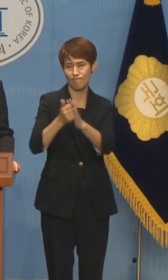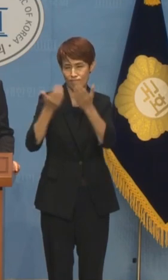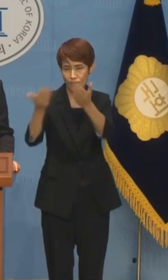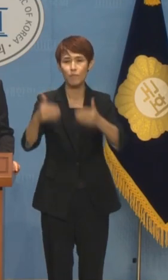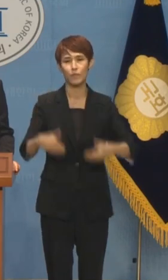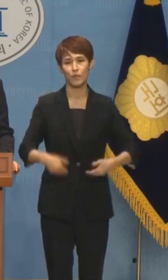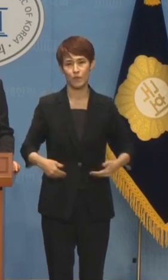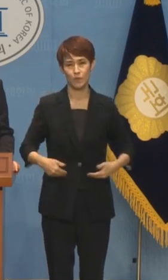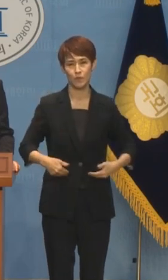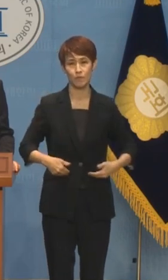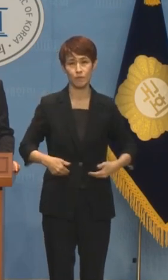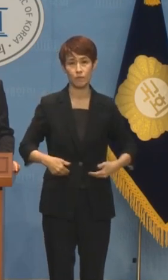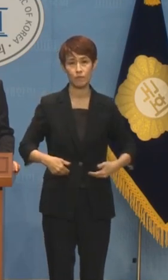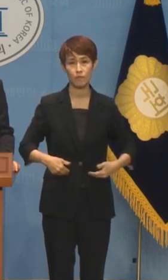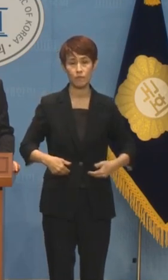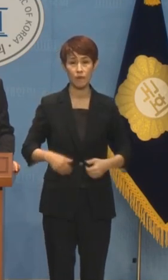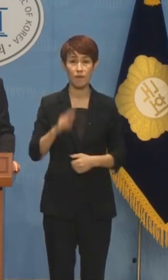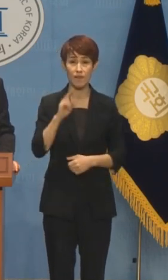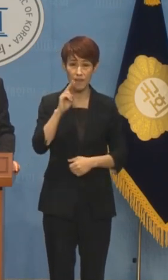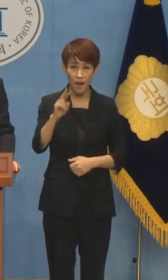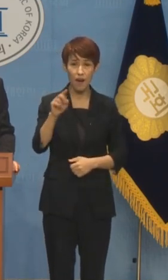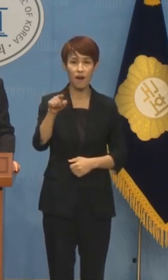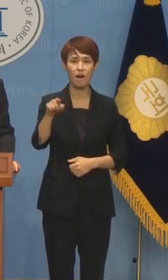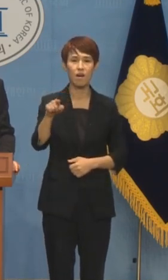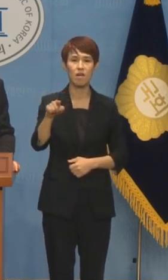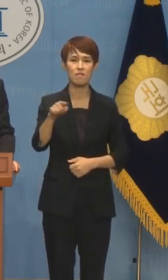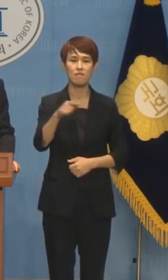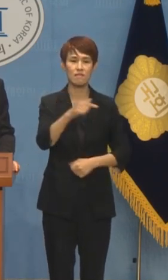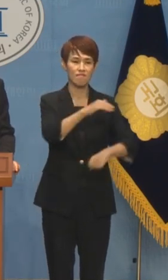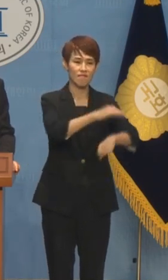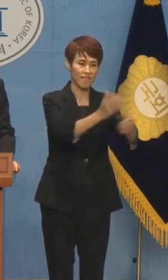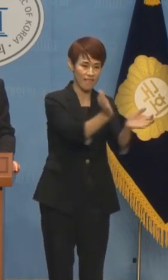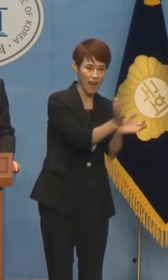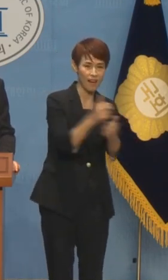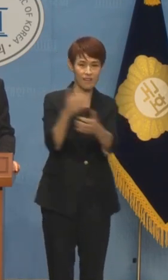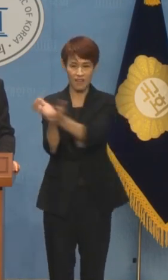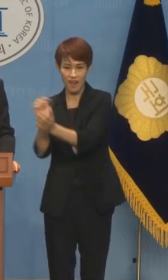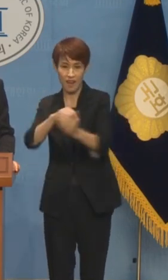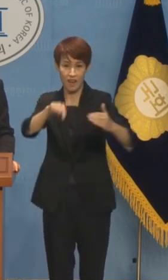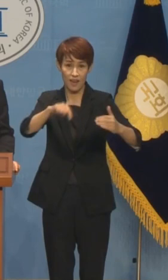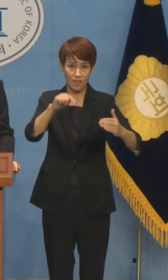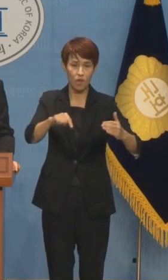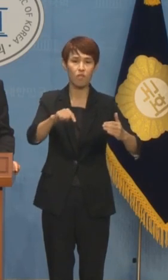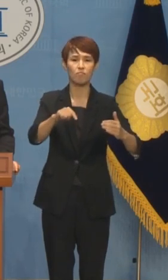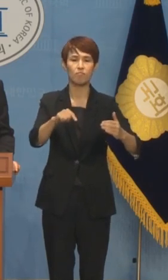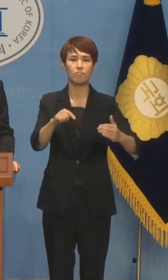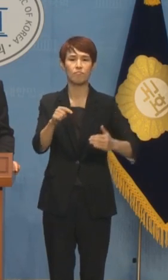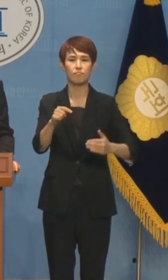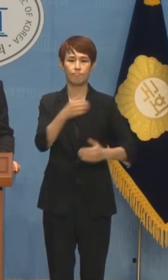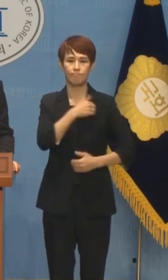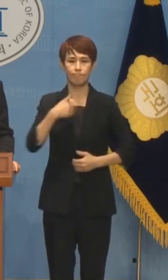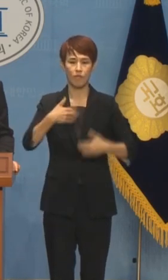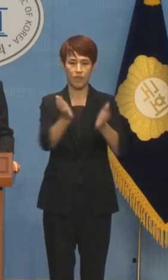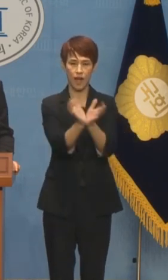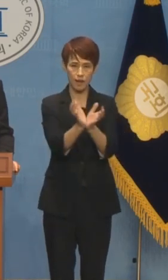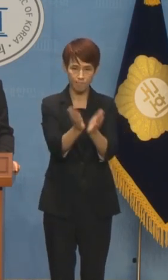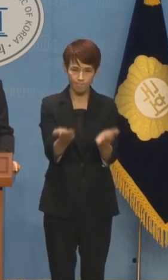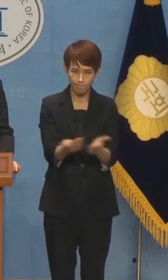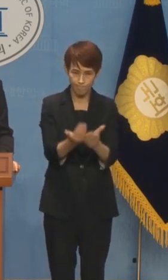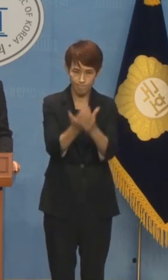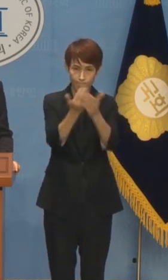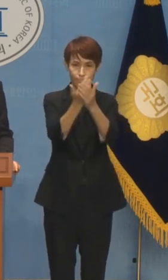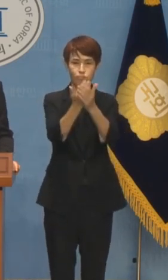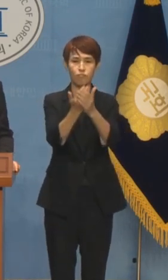합니다. 그렇게 되어야지 거대 양당의 틈바구니에서 당당하게 당을 키워서 당을